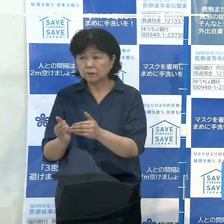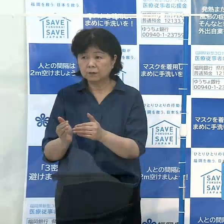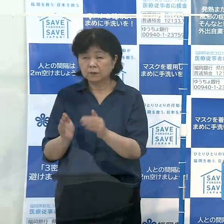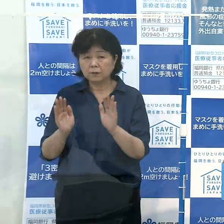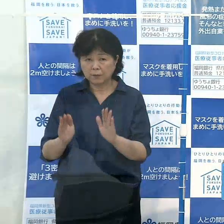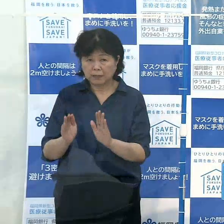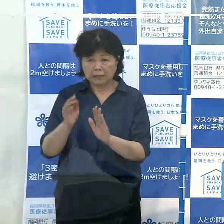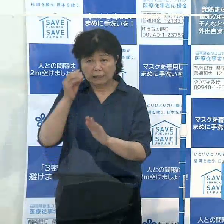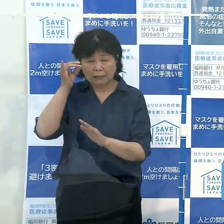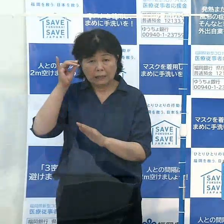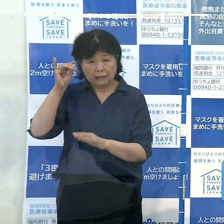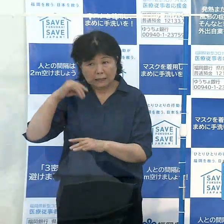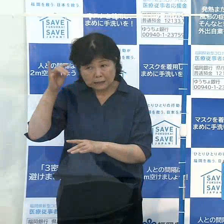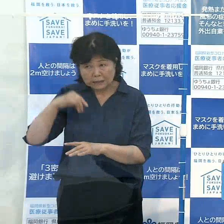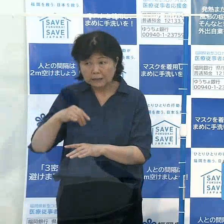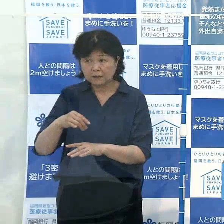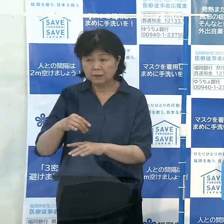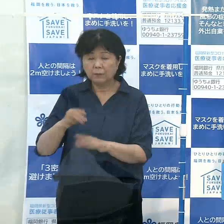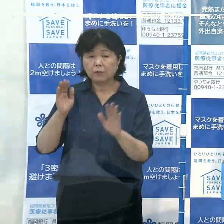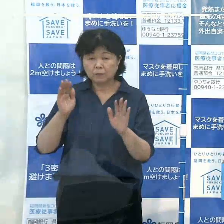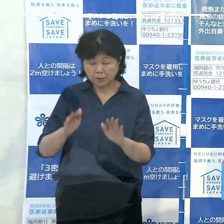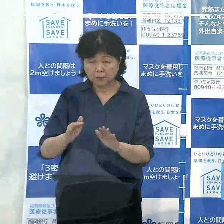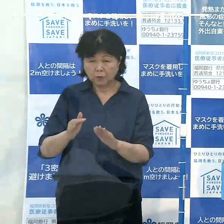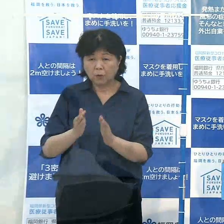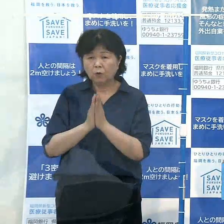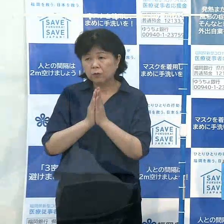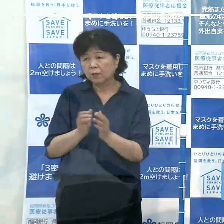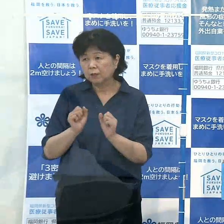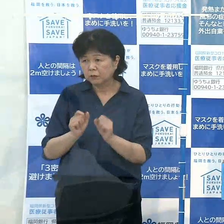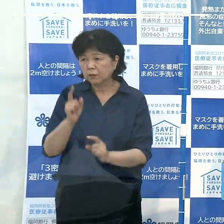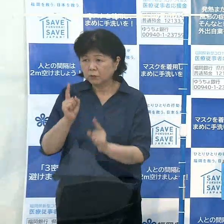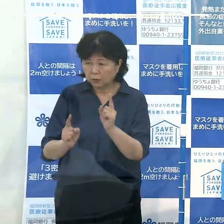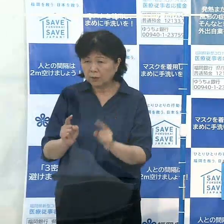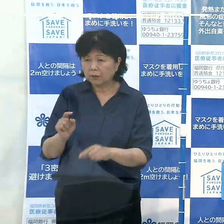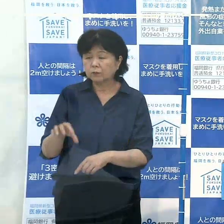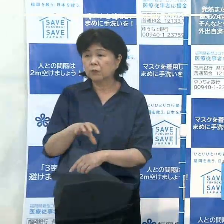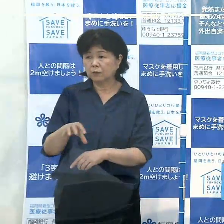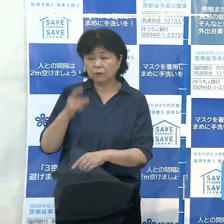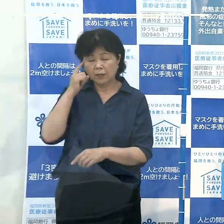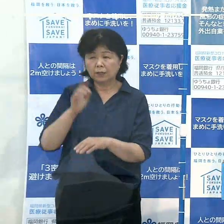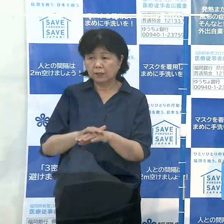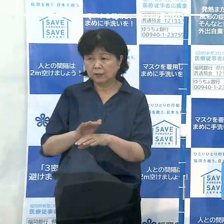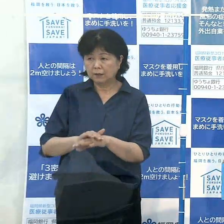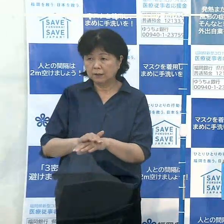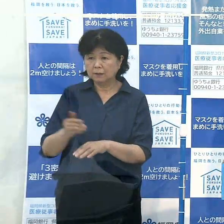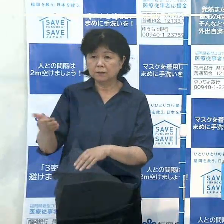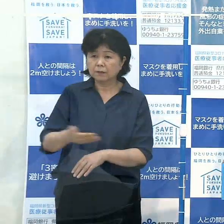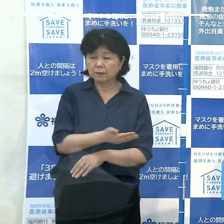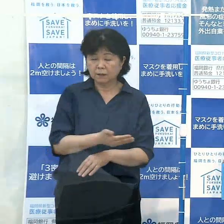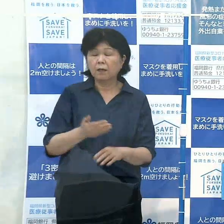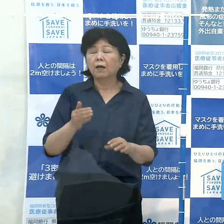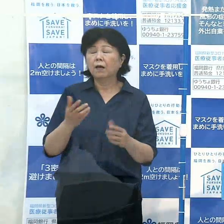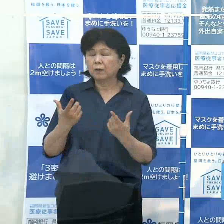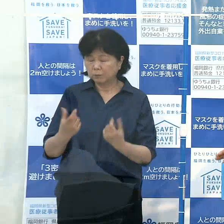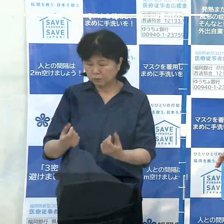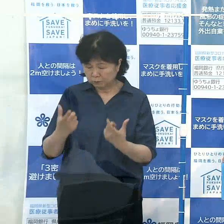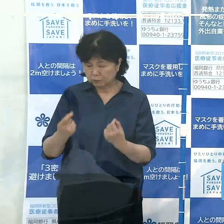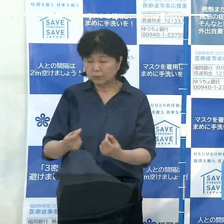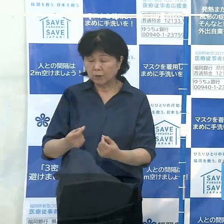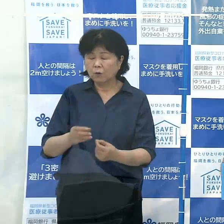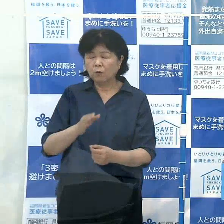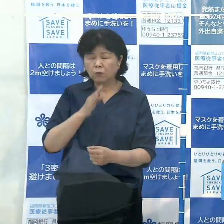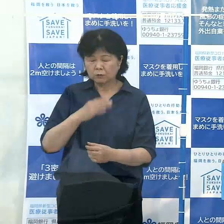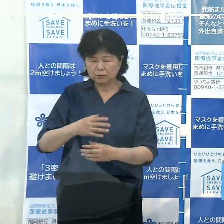今も、出す段階ではないけれども瀬戸際であるという認識があります か。それは変わってない。要するに非常に警戒感を持って見ていく必要があります